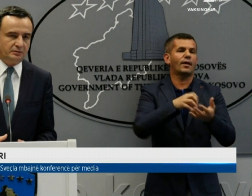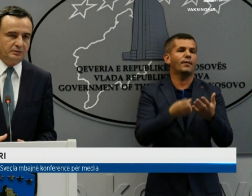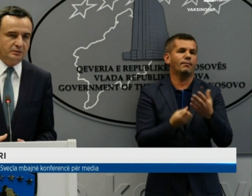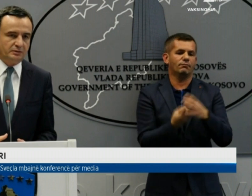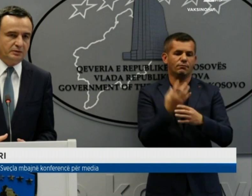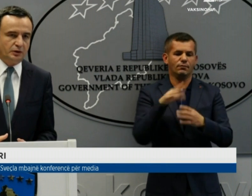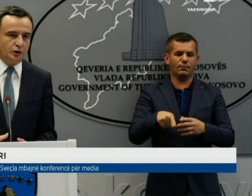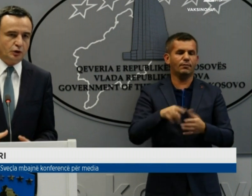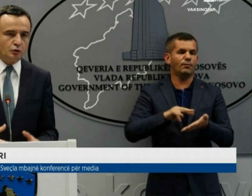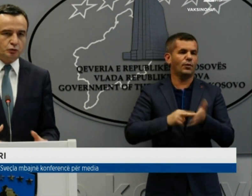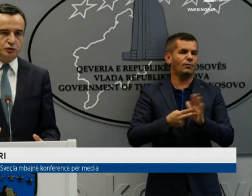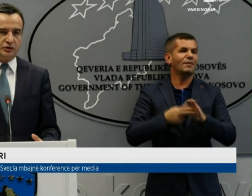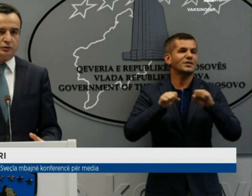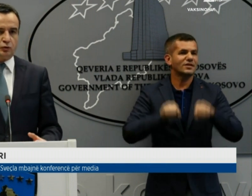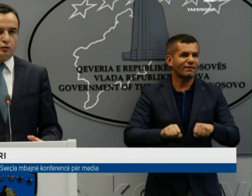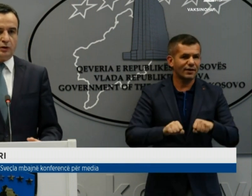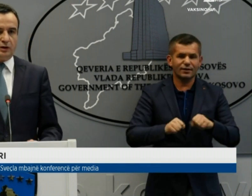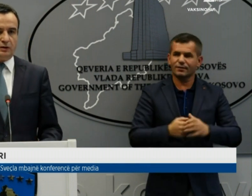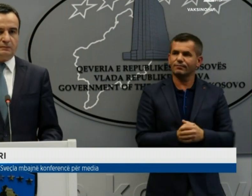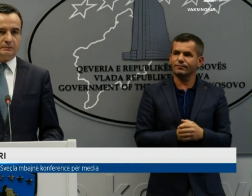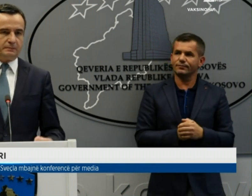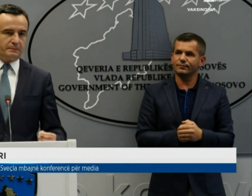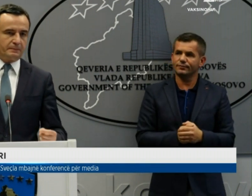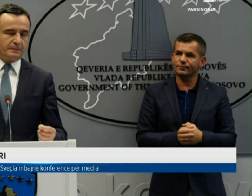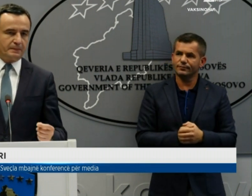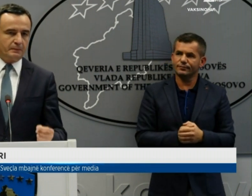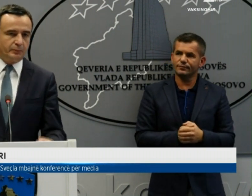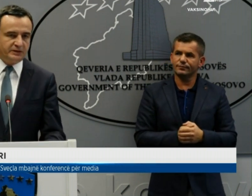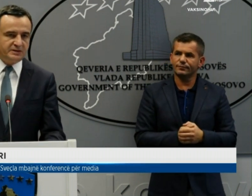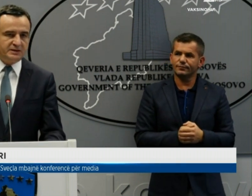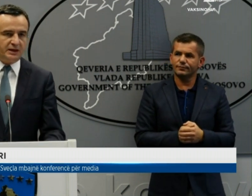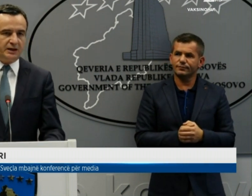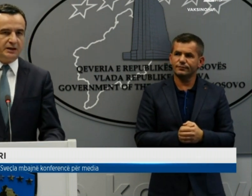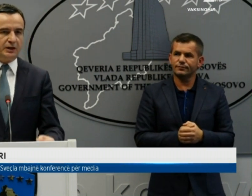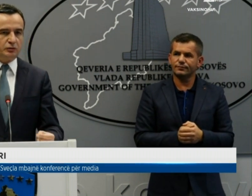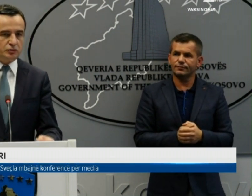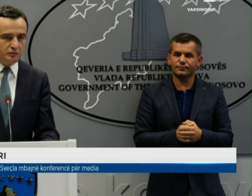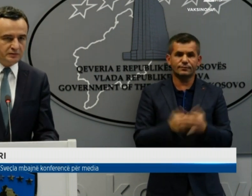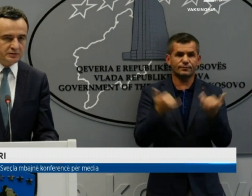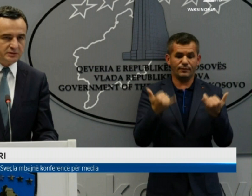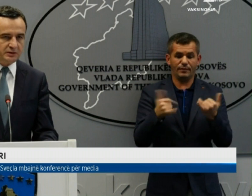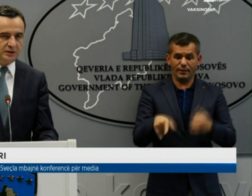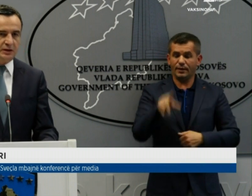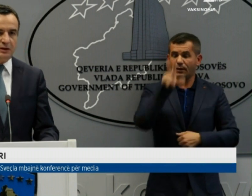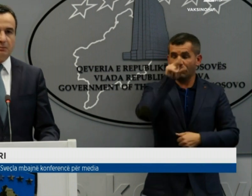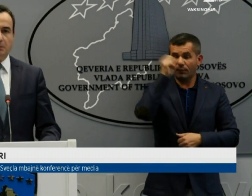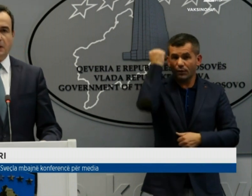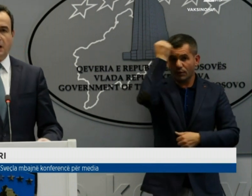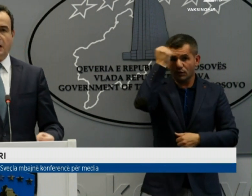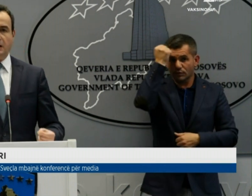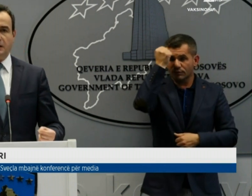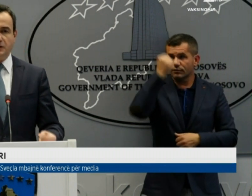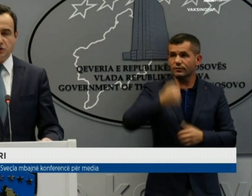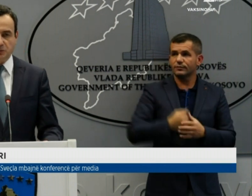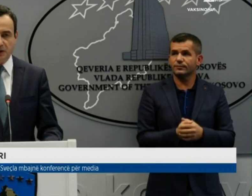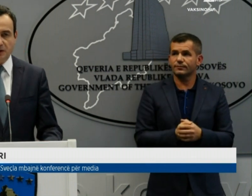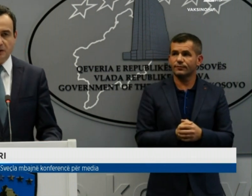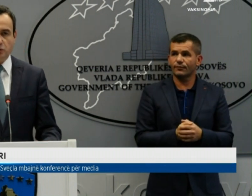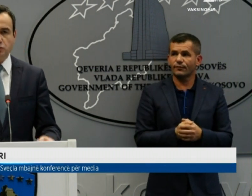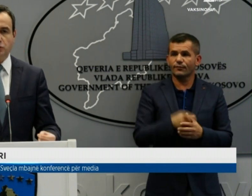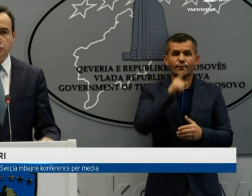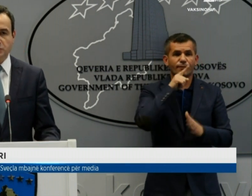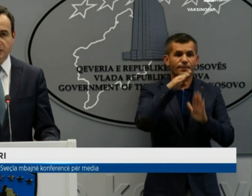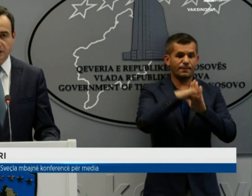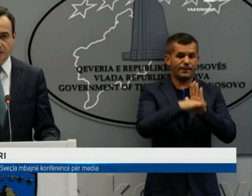qeveritarë. Në kushtet kur policia e Kosovës me ligjshmërin